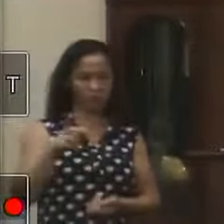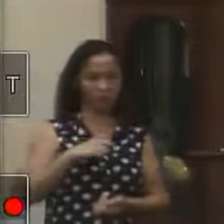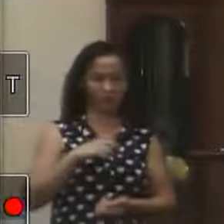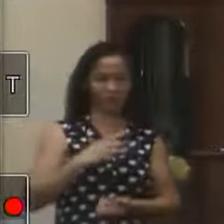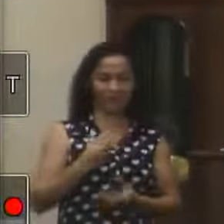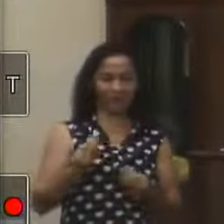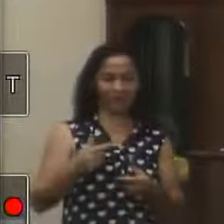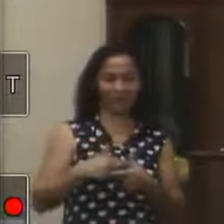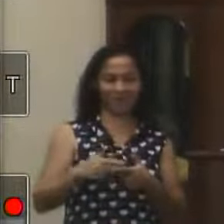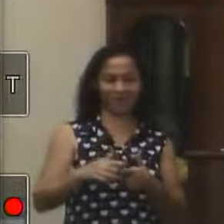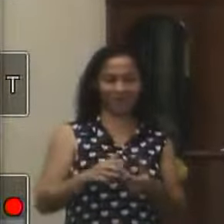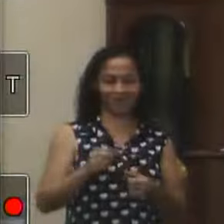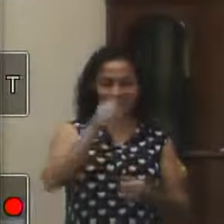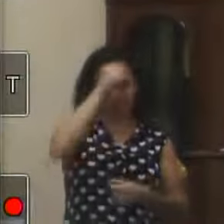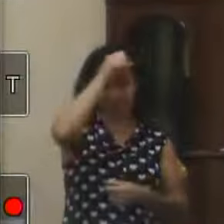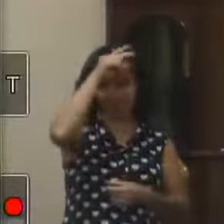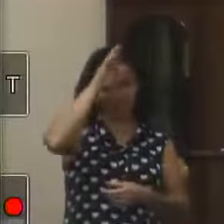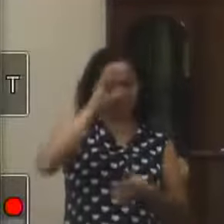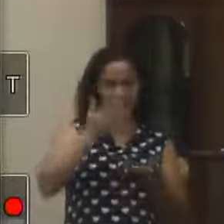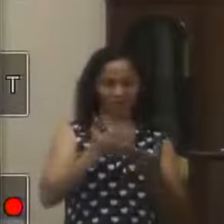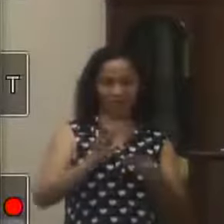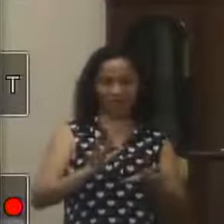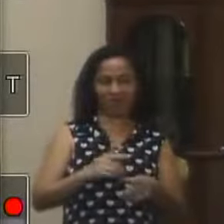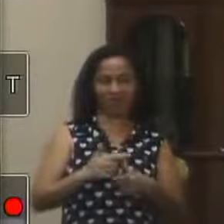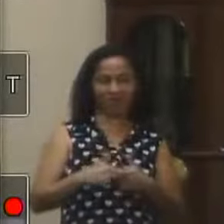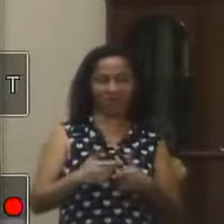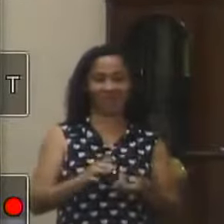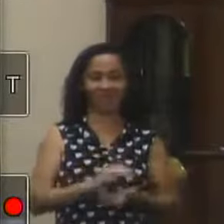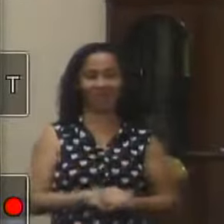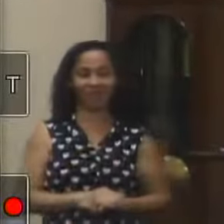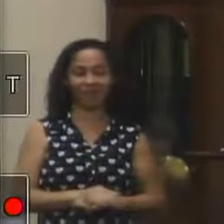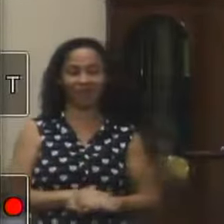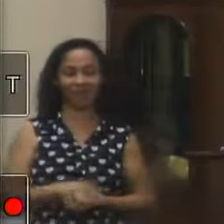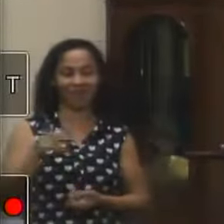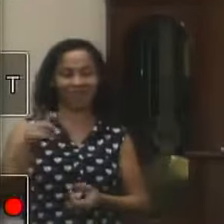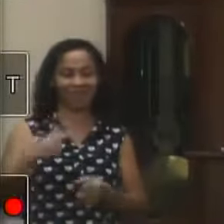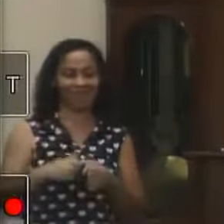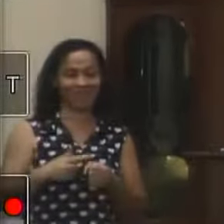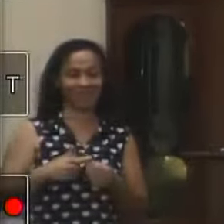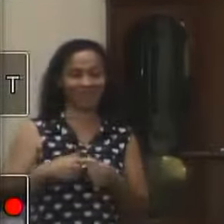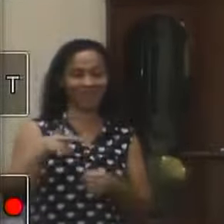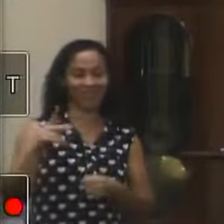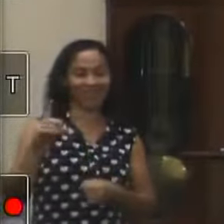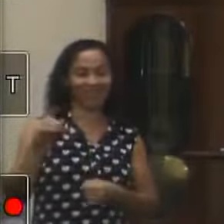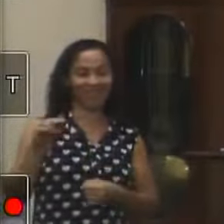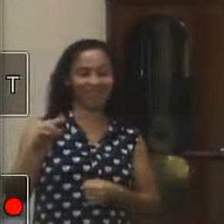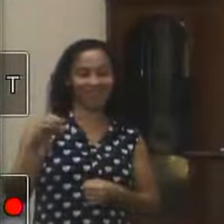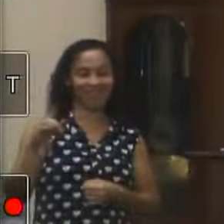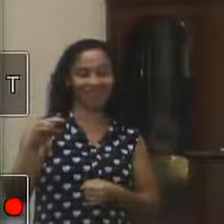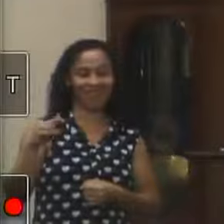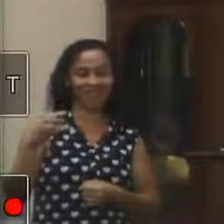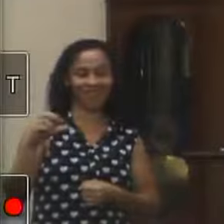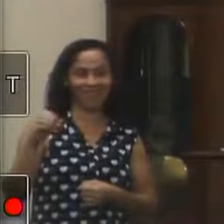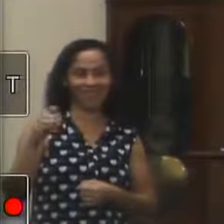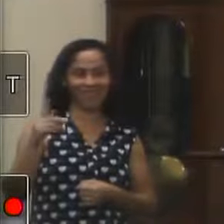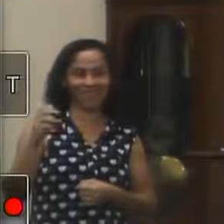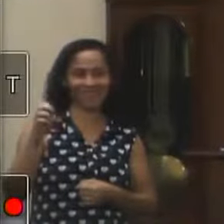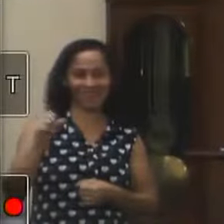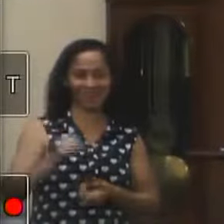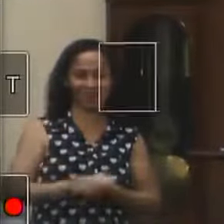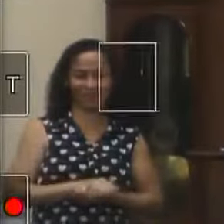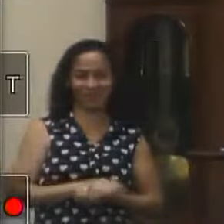a prefeitura ajudando a gente vai acabar com um pouco daqueles problemas. E lá no Dudu Lopes, como todo mundo sabe, sempre reclamando, na parte alta